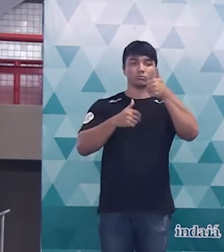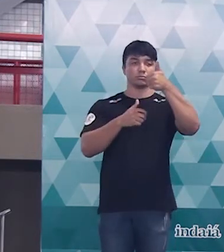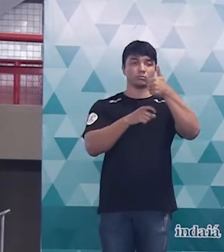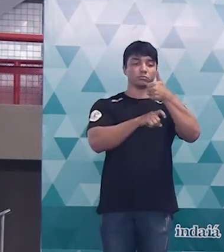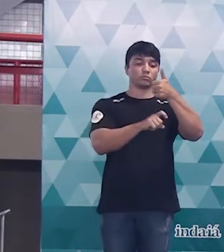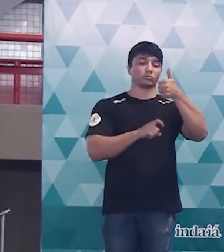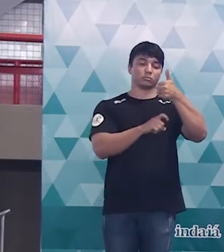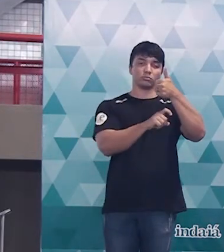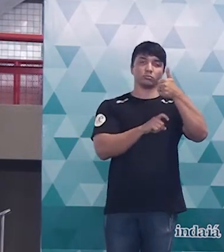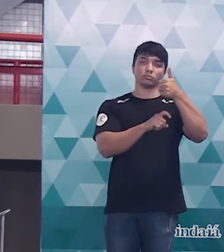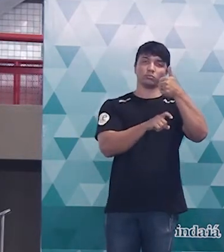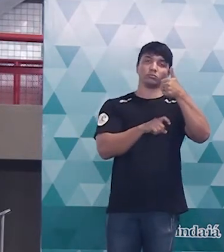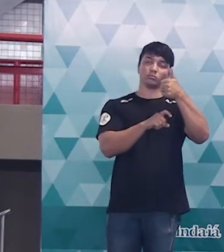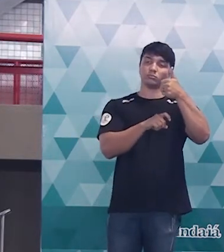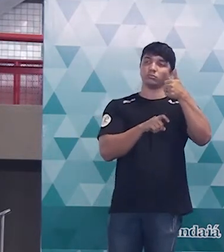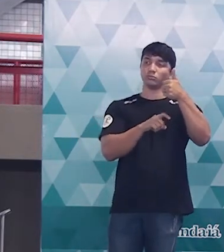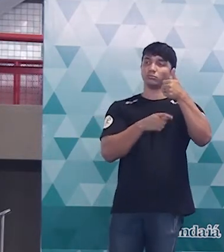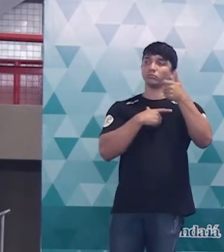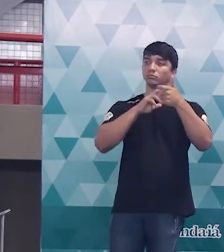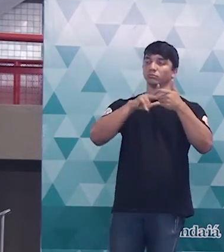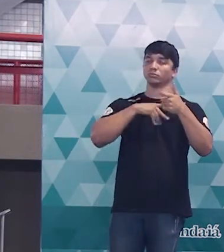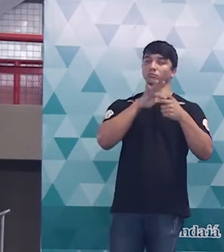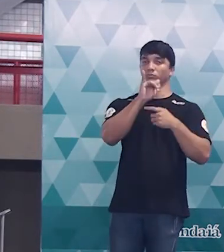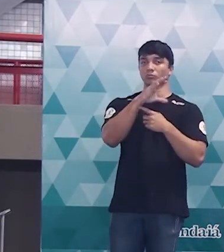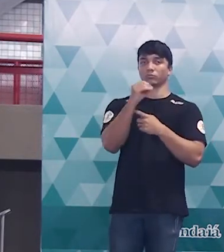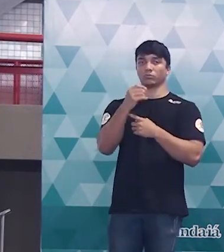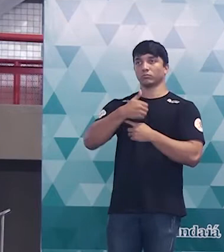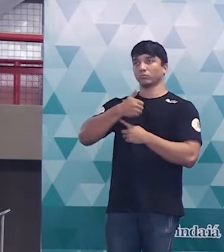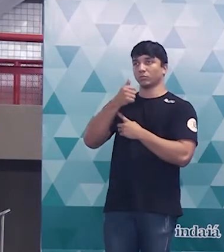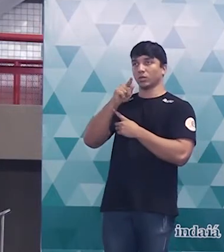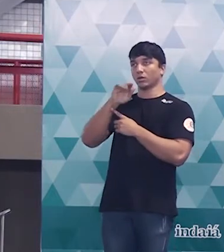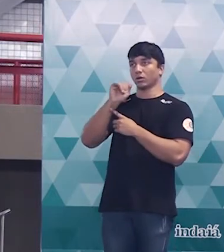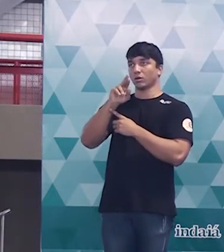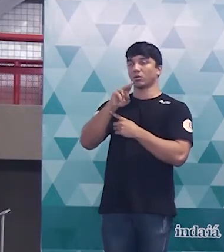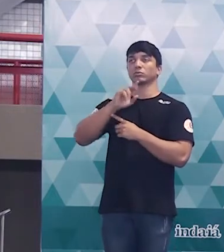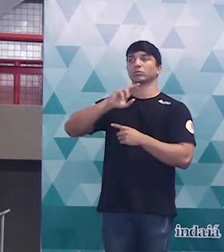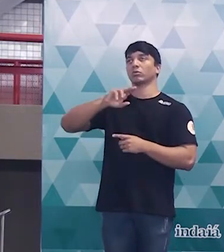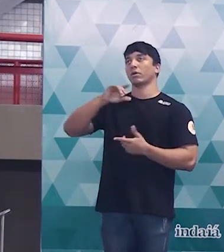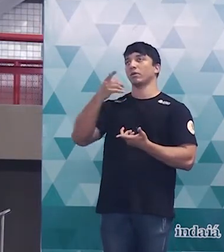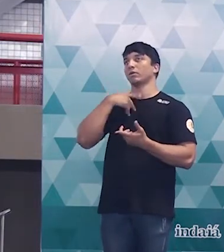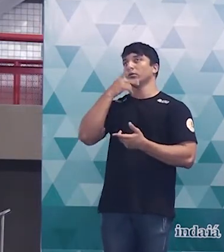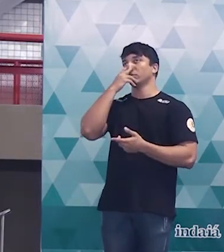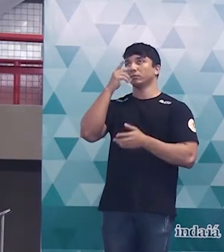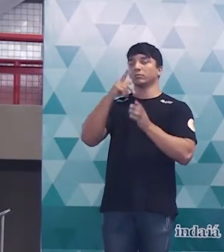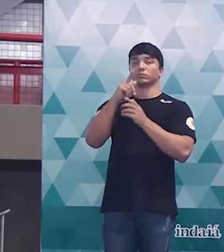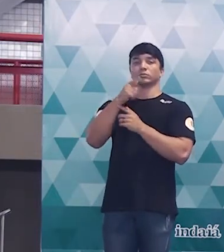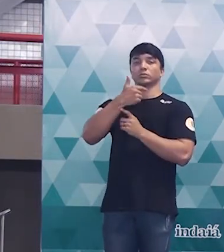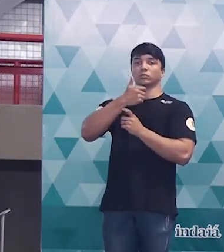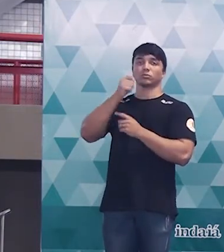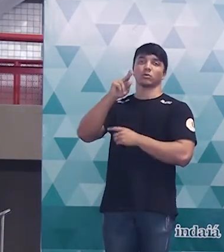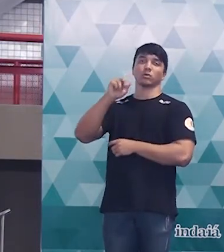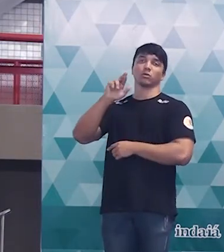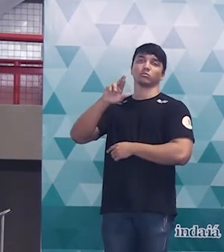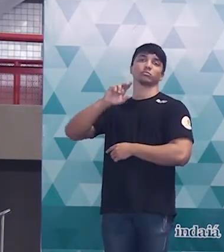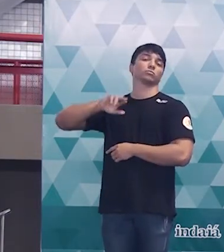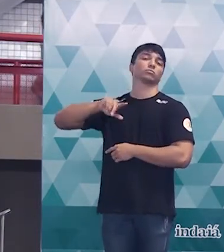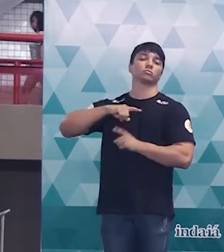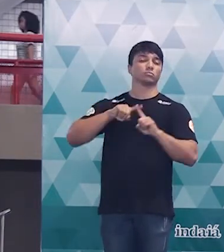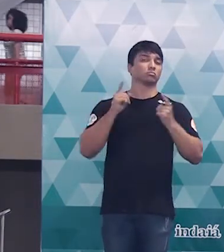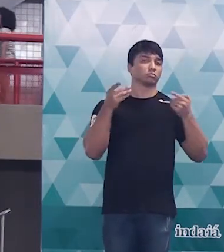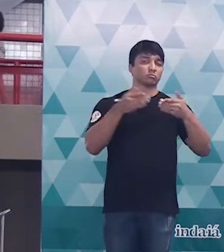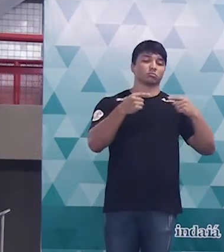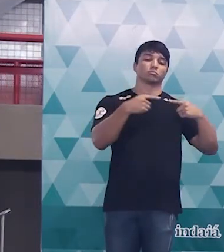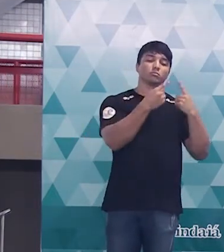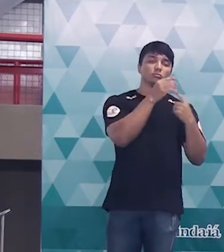sobre x. Não é uma função do primeiro grau, não é uma função também do segundo grau, mas é uma